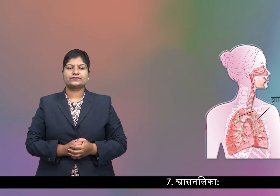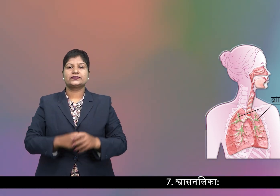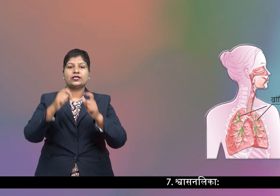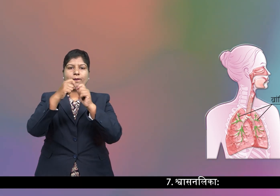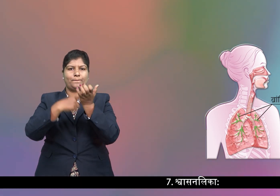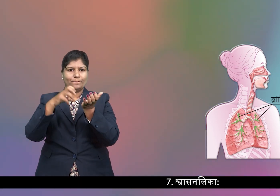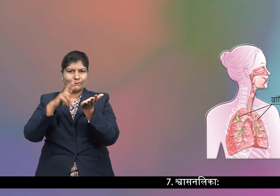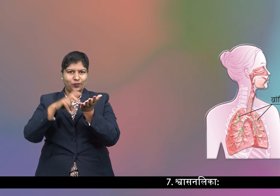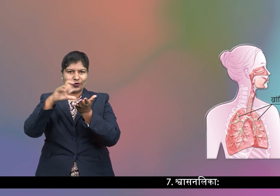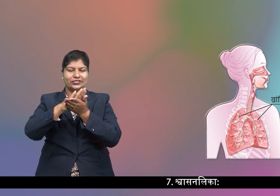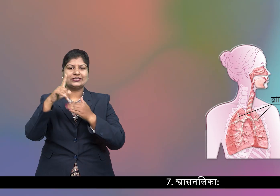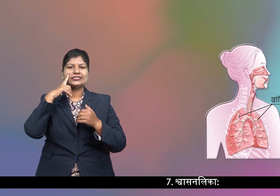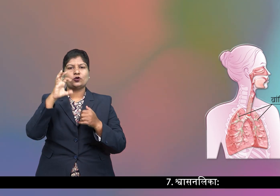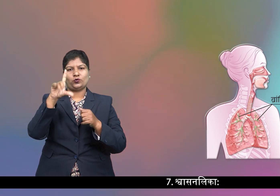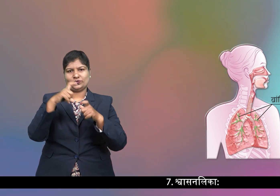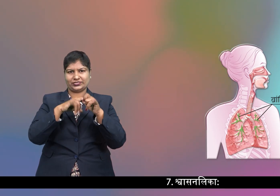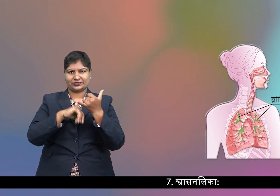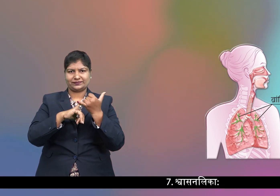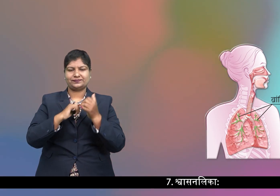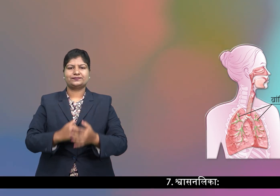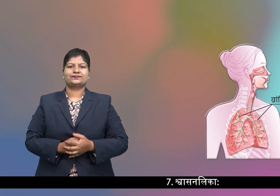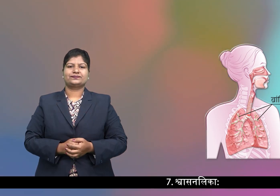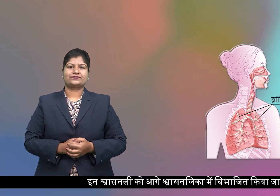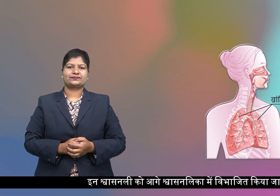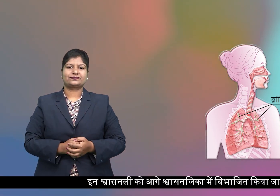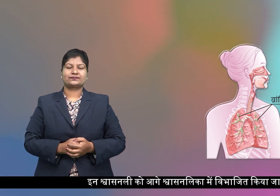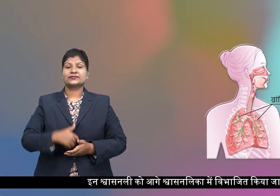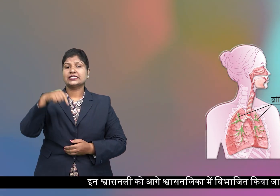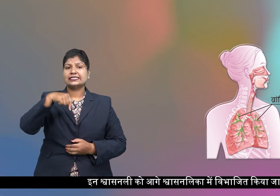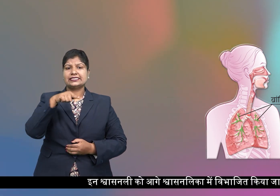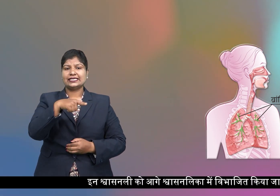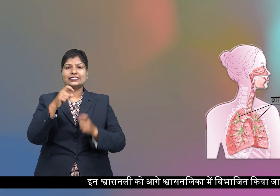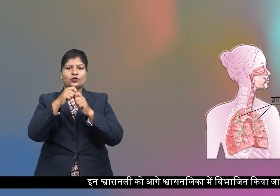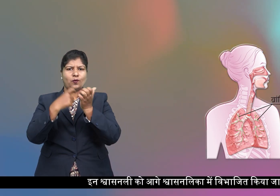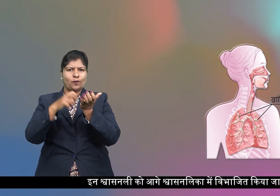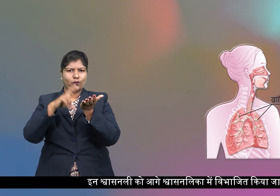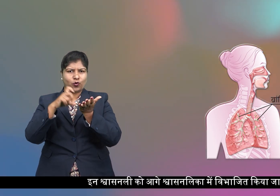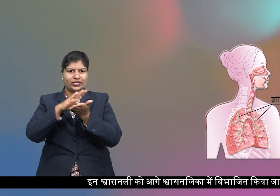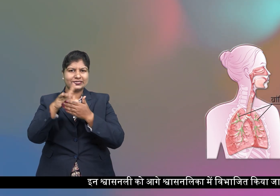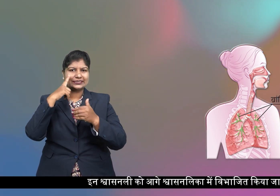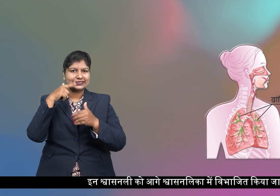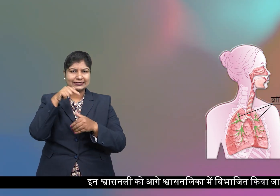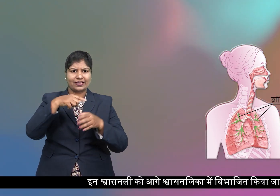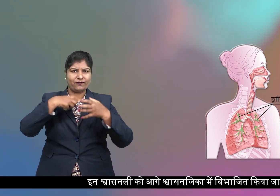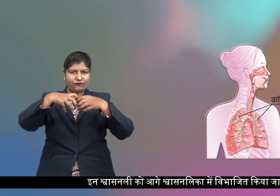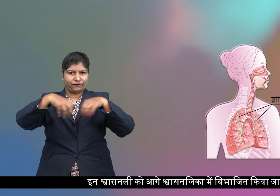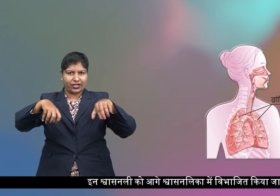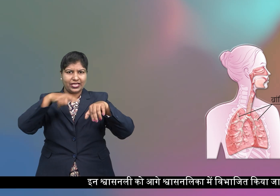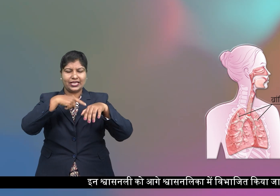7. श्वास नालिका। इन श्वास नली को आगे श्वास नालिका